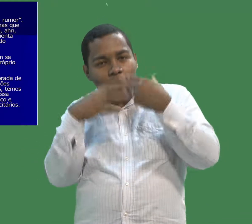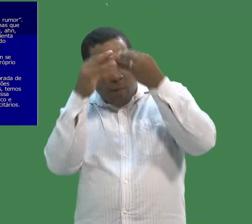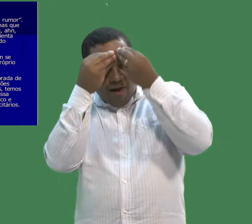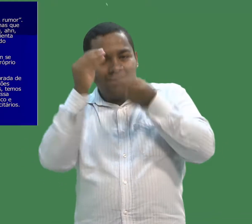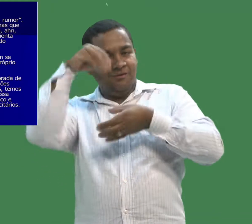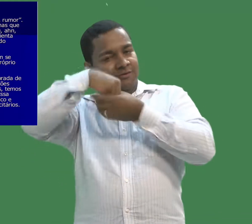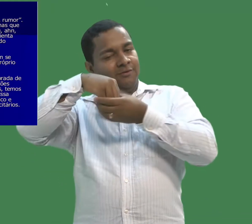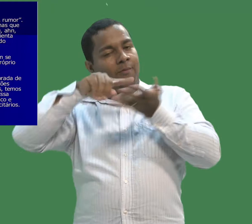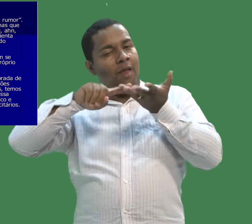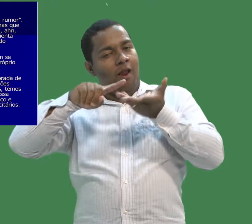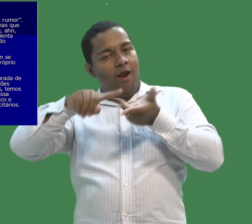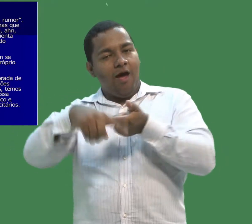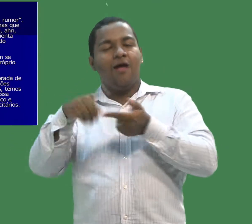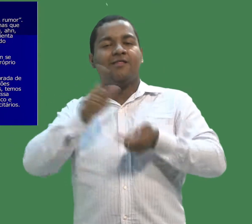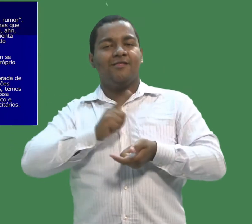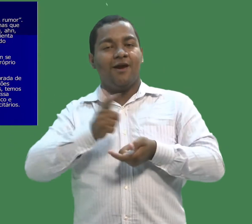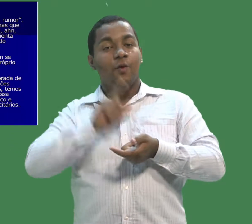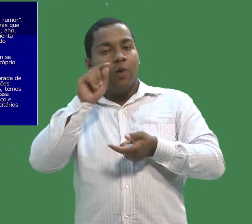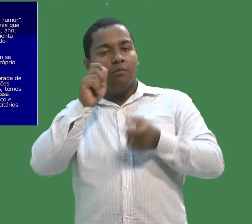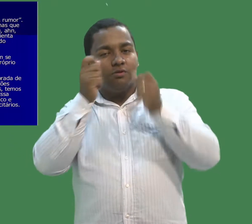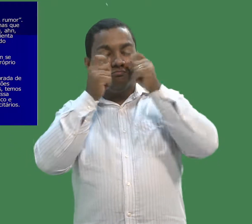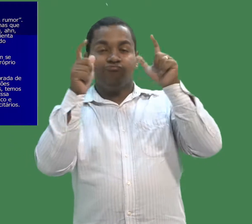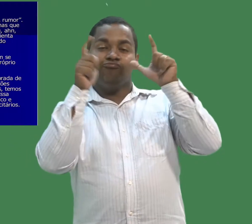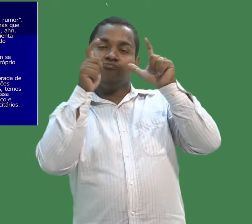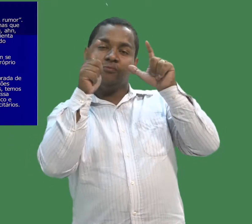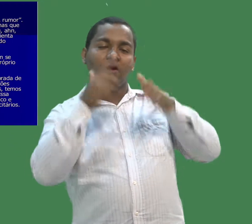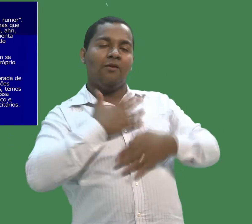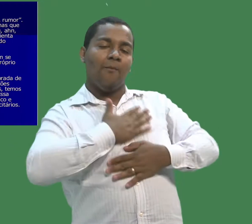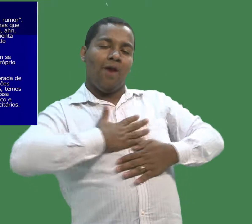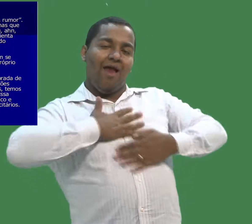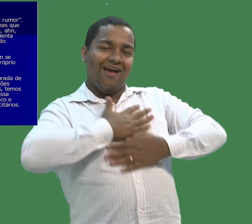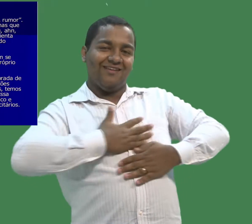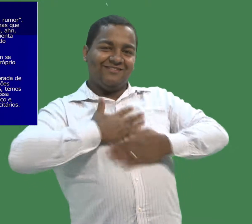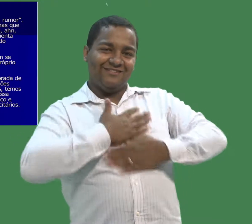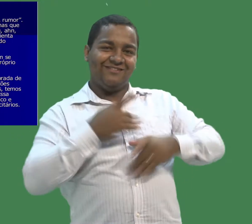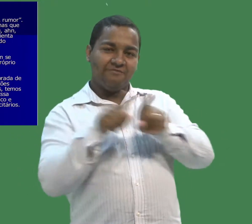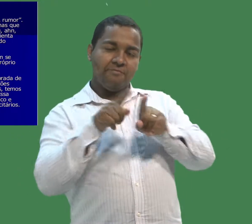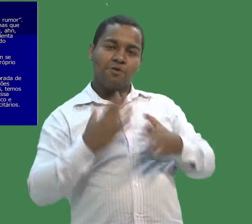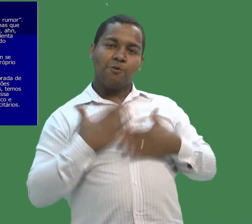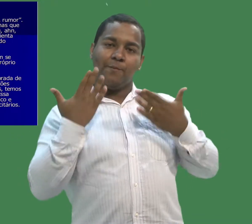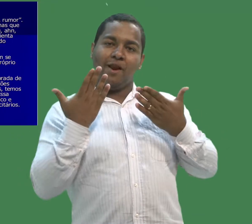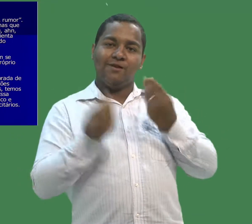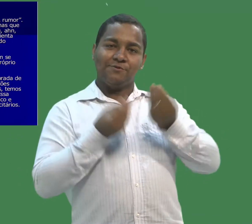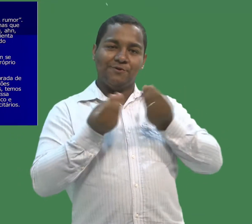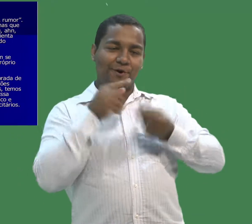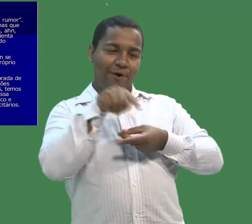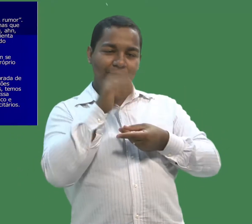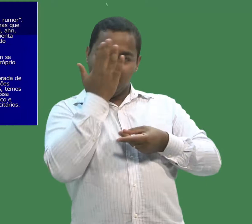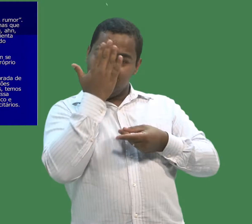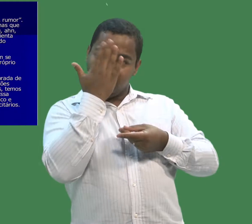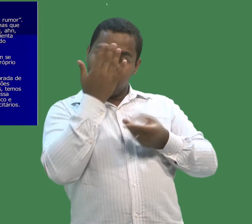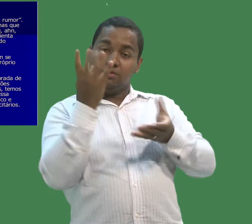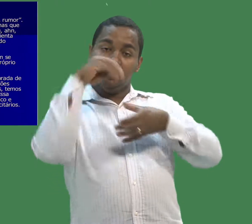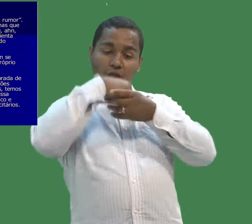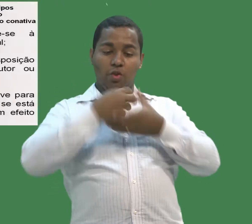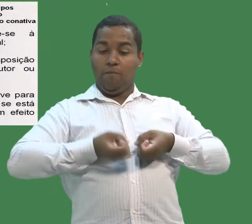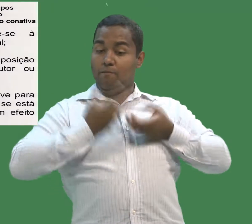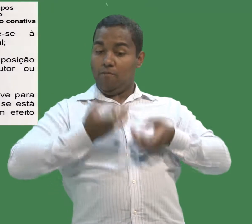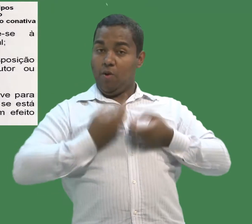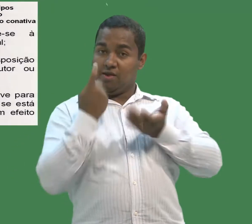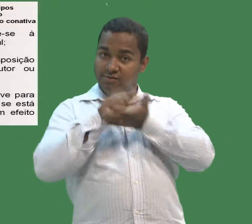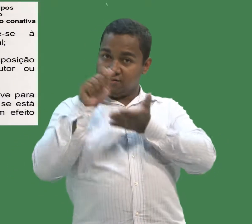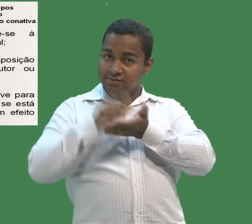capaz de despertar no leitor prazer estético e surpresa. É explorado na poesia e em textos publicitários.